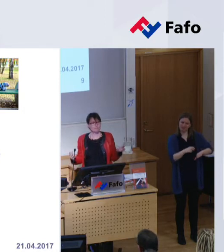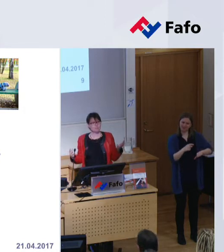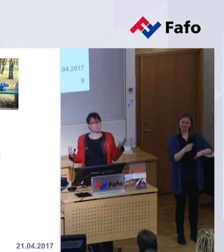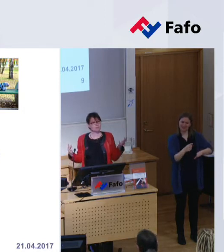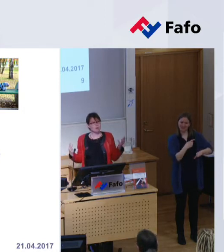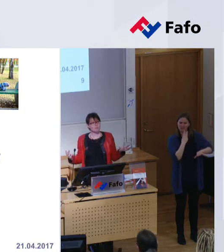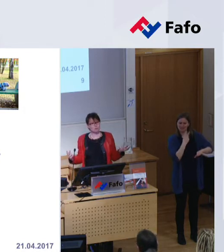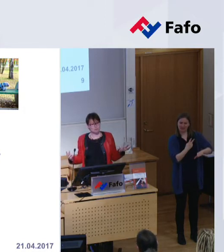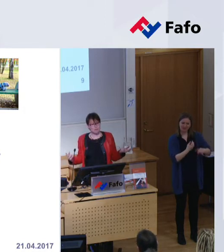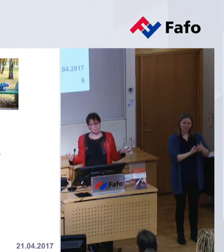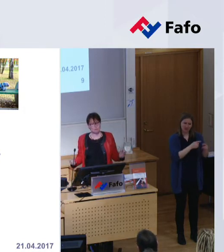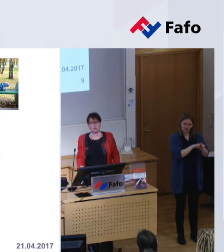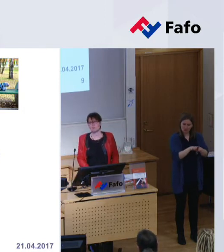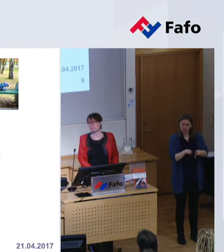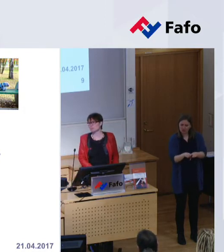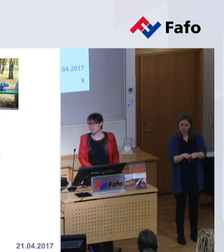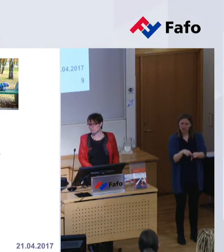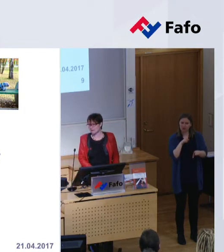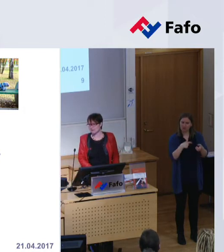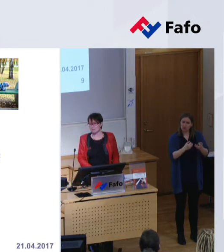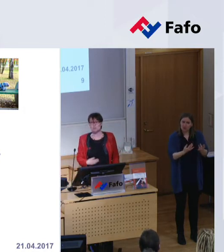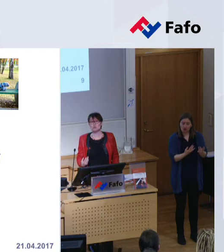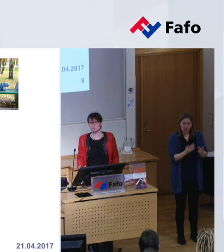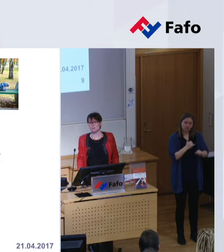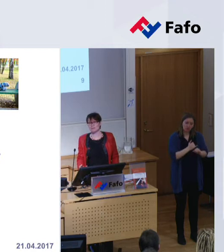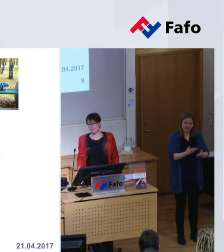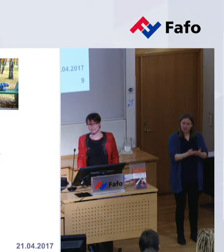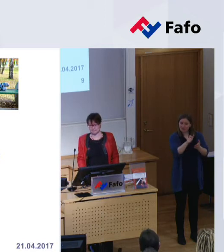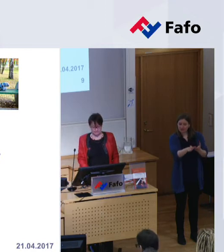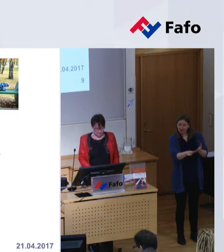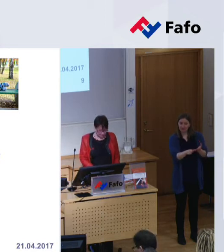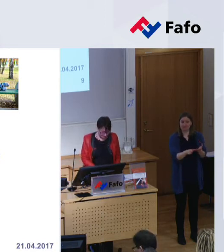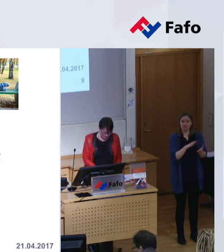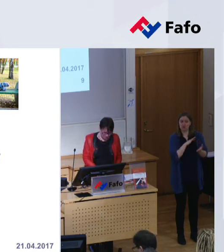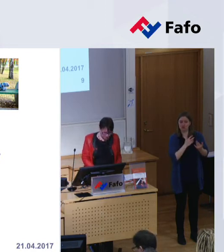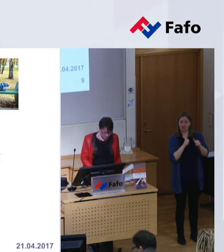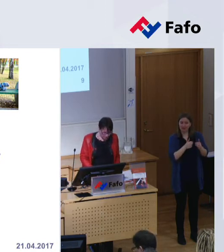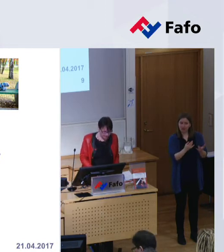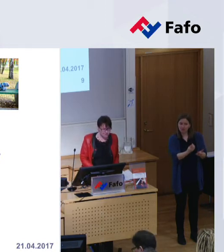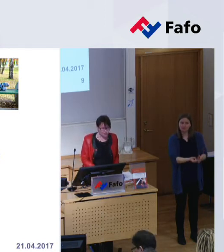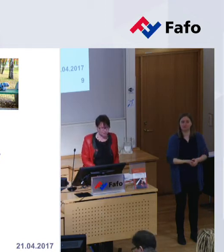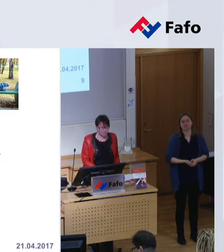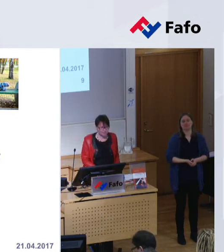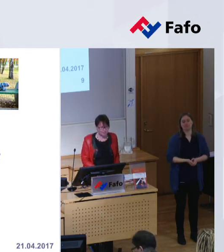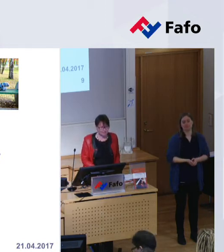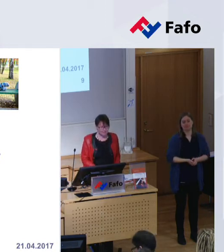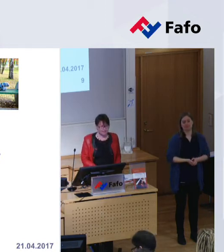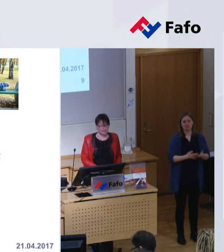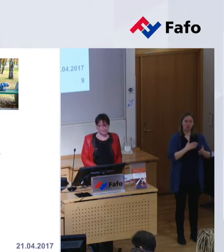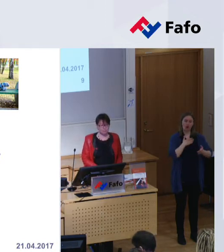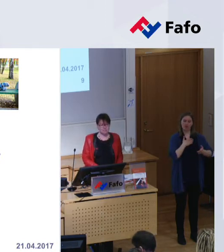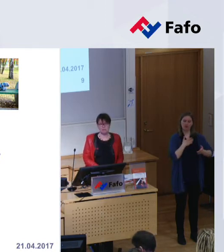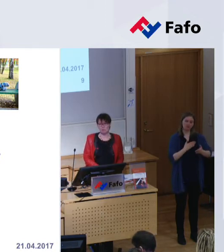sånn. Hvordan, hva kan vi gjøre da? Hvordan kan vi på en måte hjelpe deg? Hva synes du greit? Det å på en måte ha et sånn type